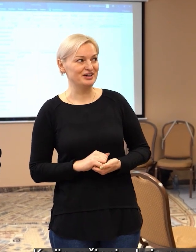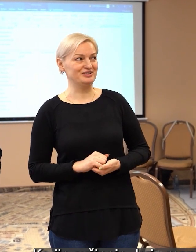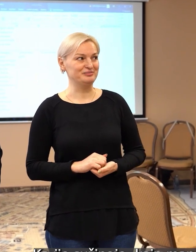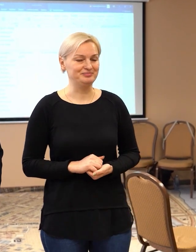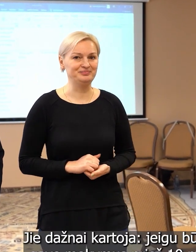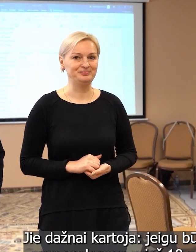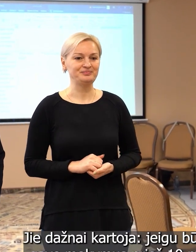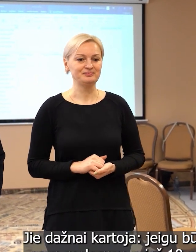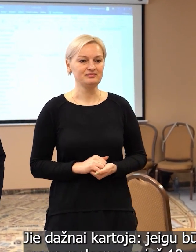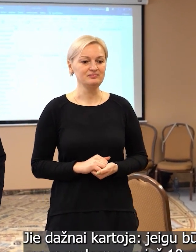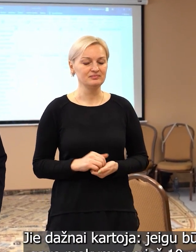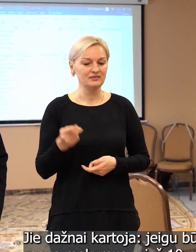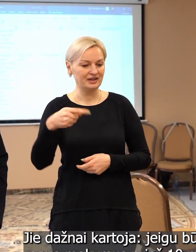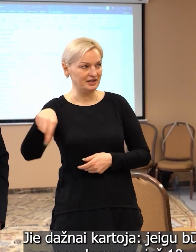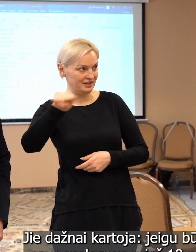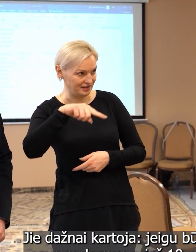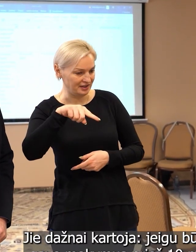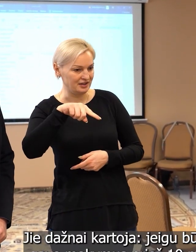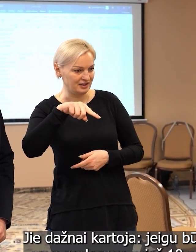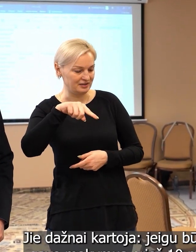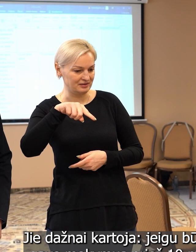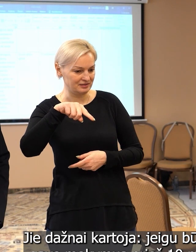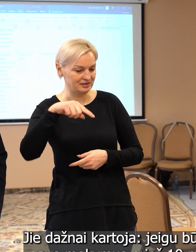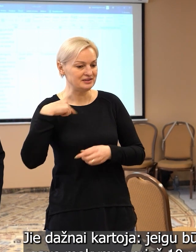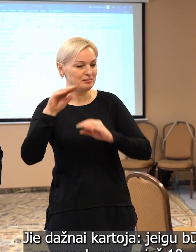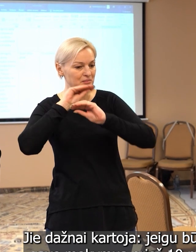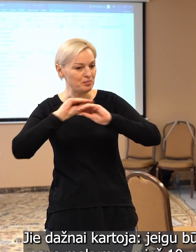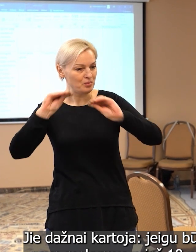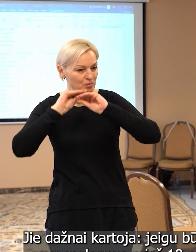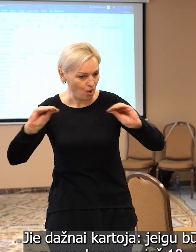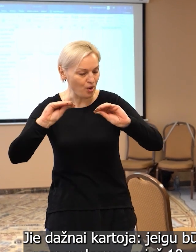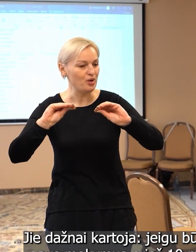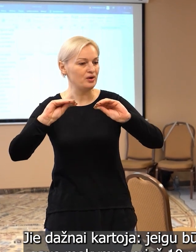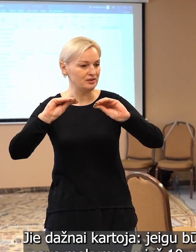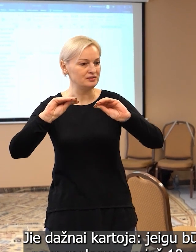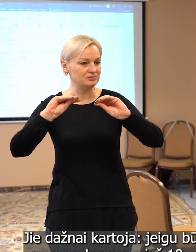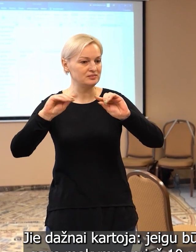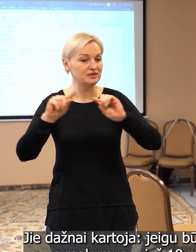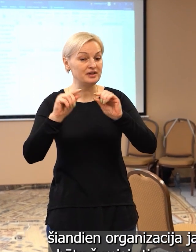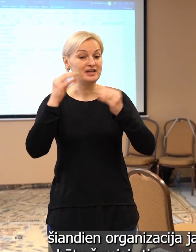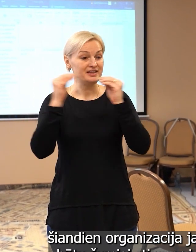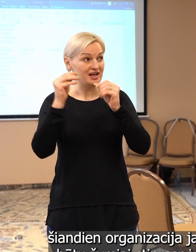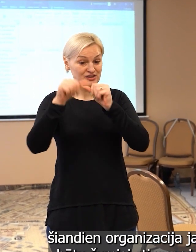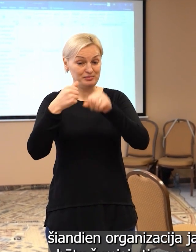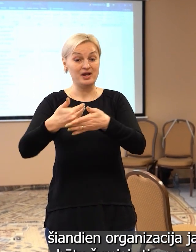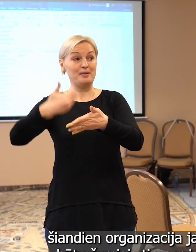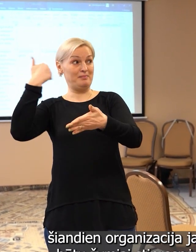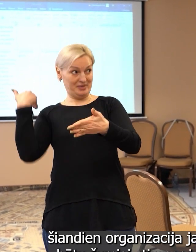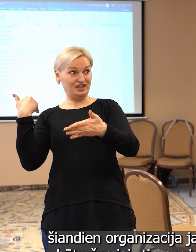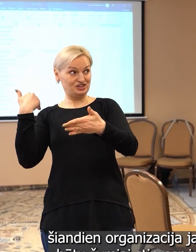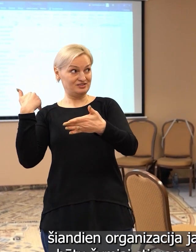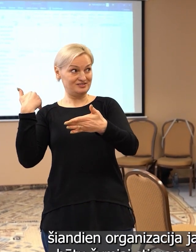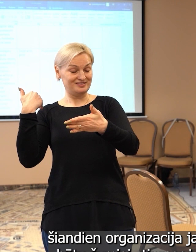jūs manote? Jie dažnai kartuoja taip, kad jie būtų gavę mokymus. Tai, sakysim, prieš 10 metų organizacija jau